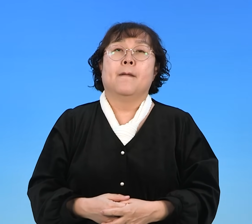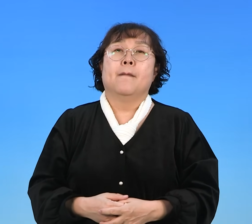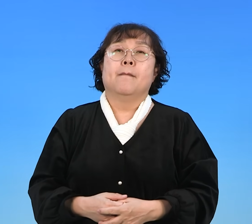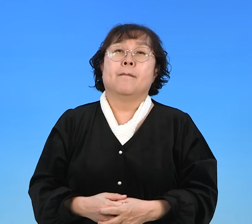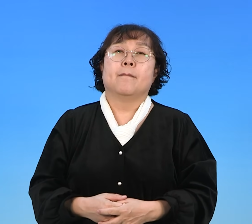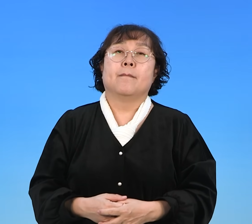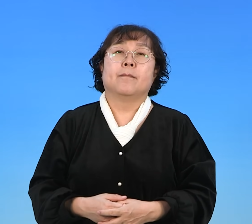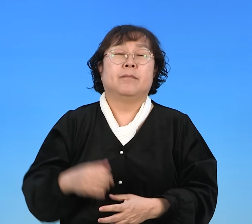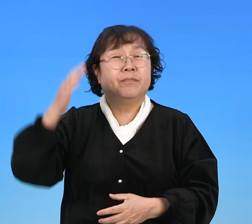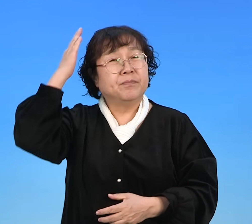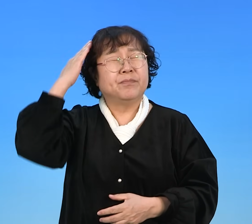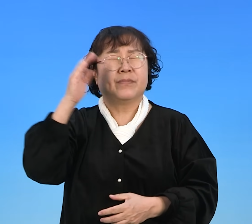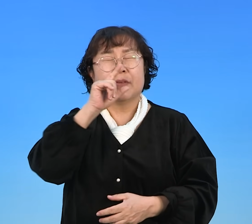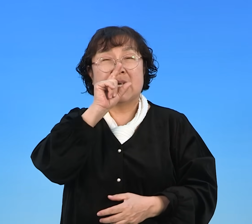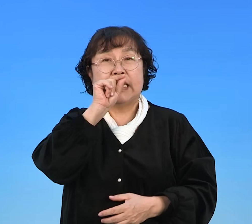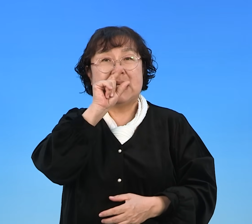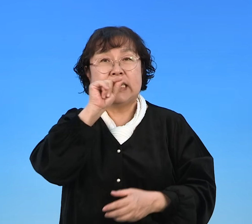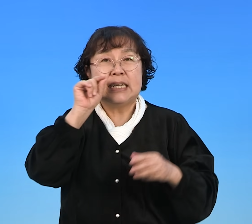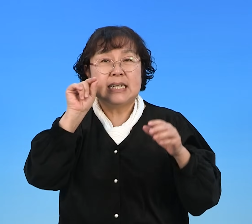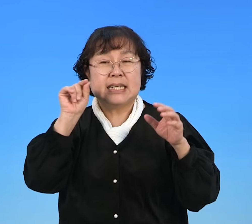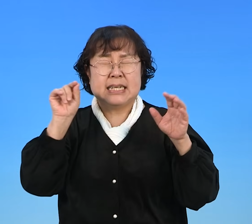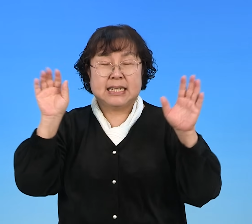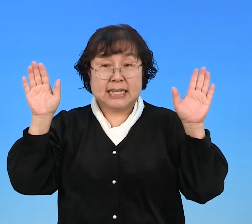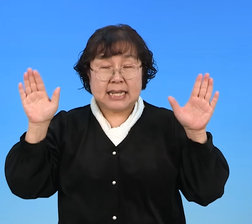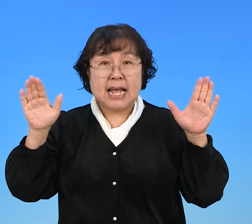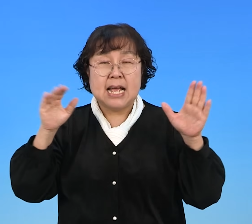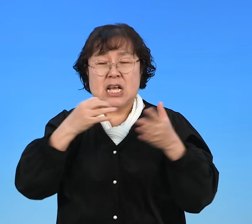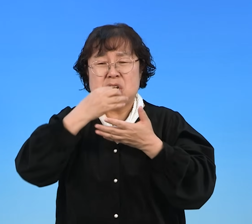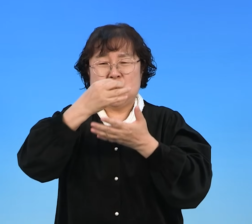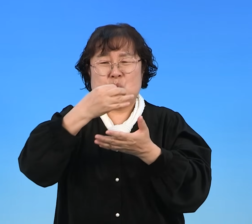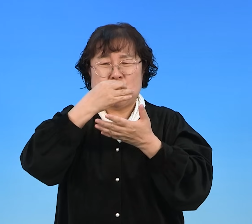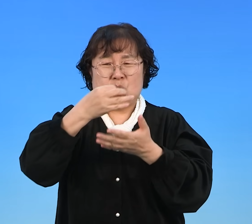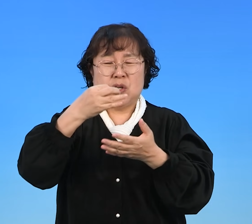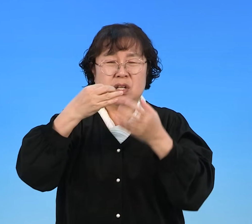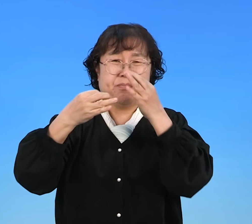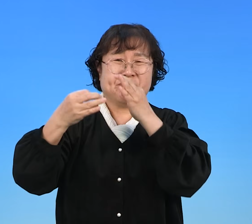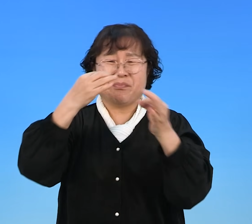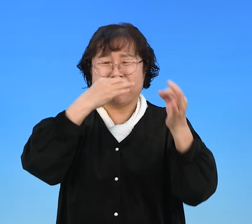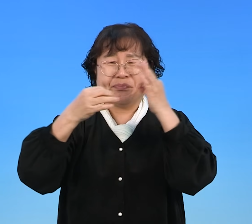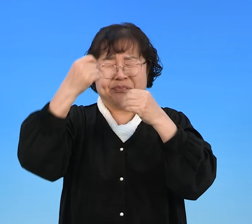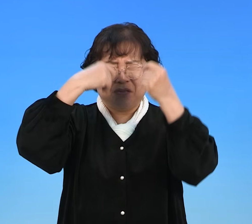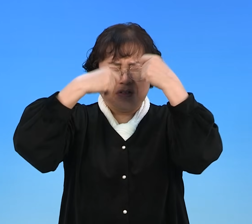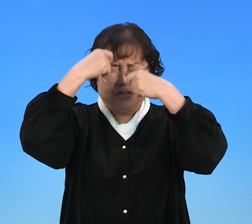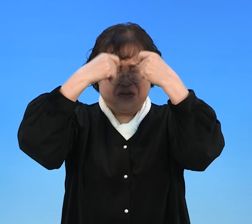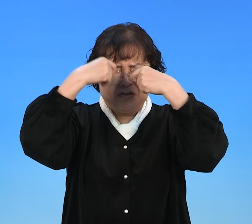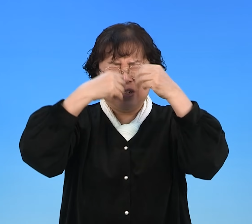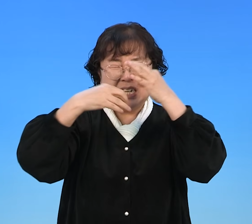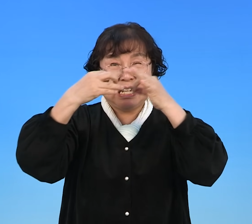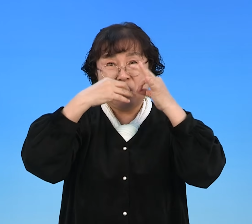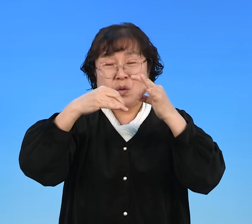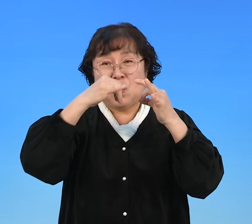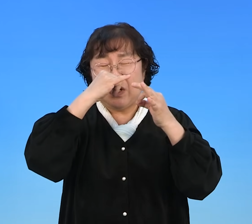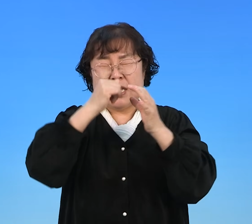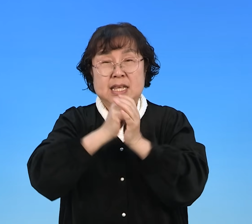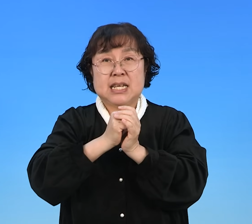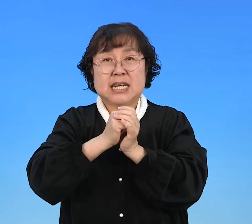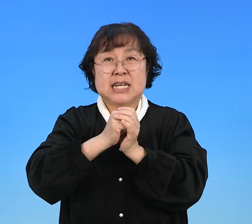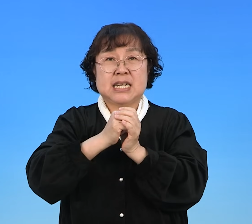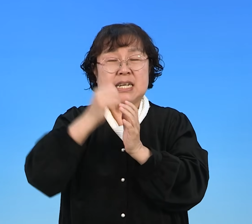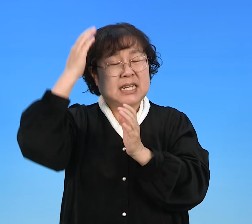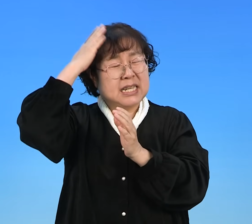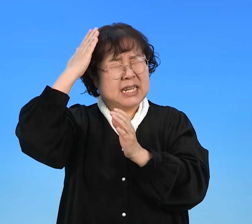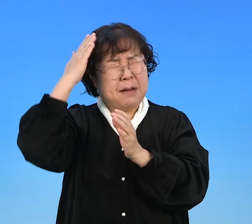게다가 까마귀 새끼 이렇게 묘사해요. 우는 까마귀 새끼예요. 우리나라도